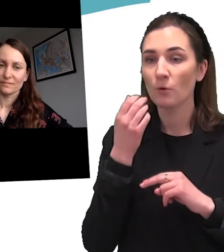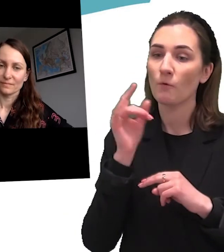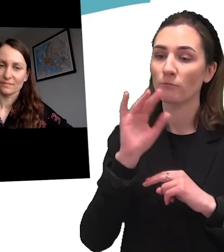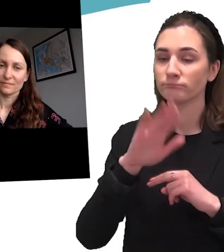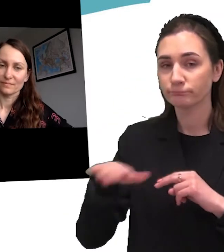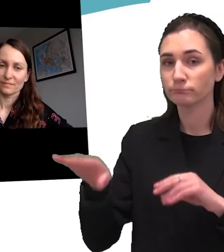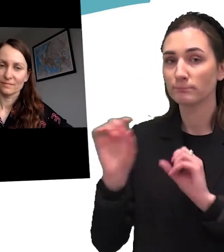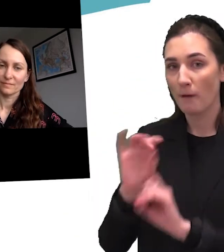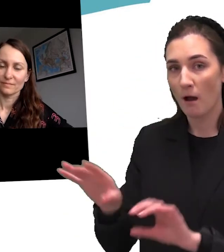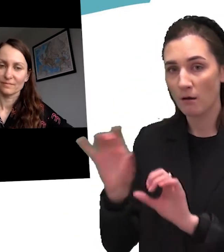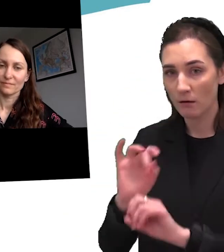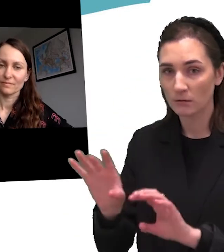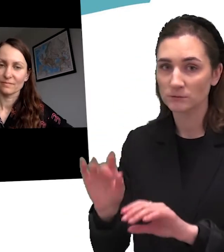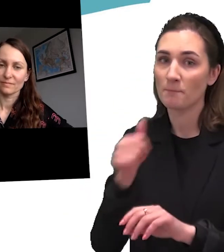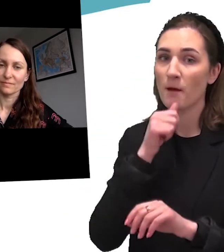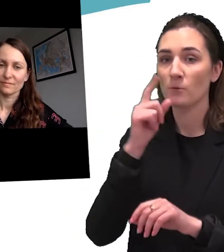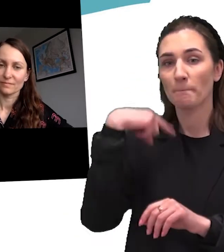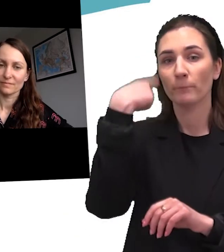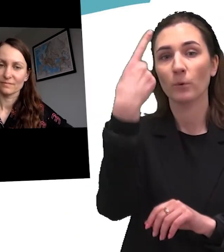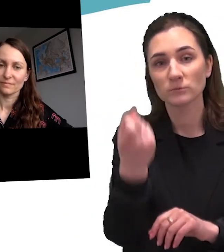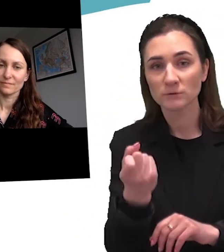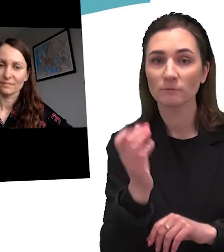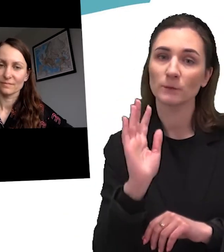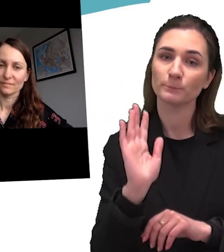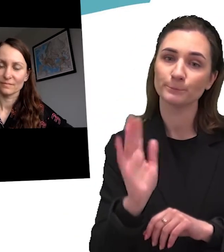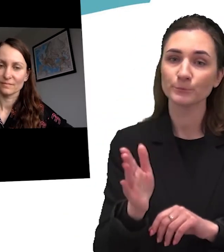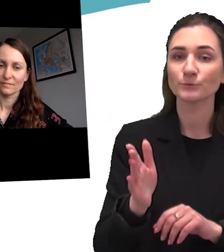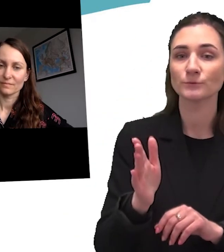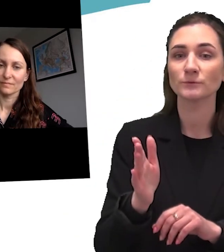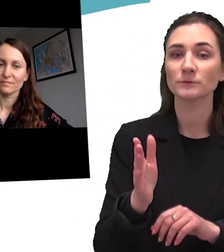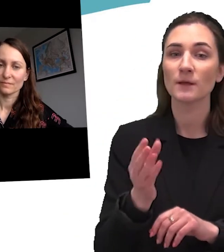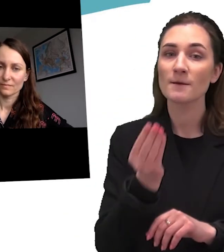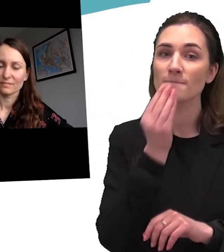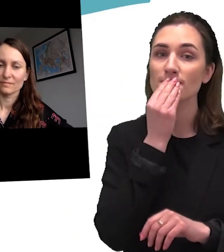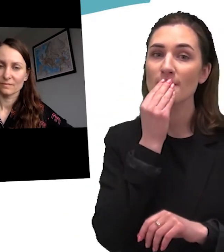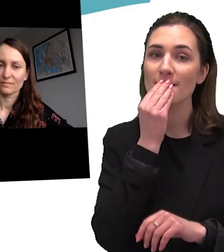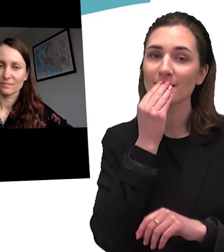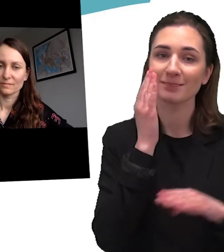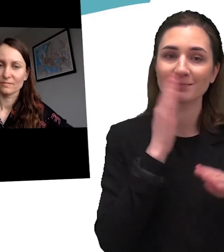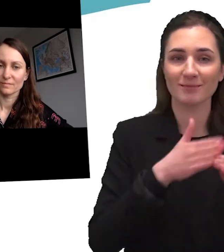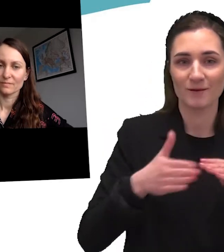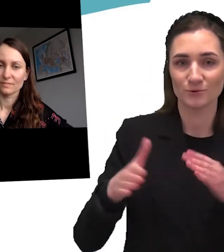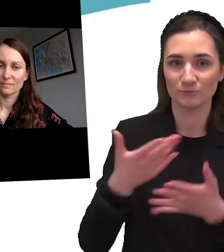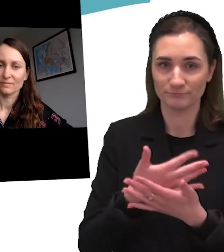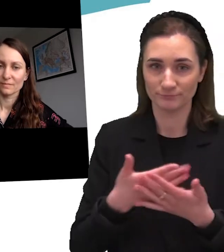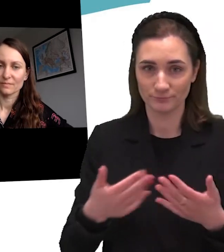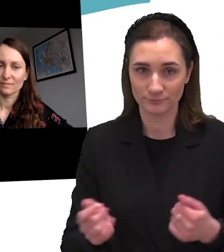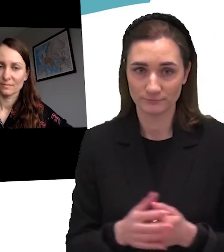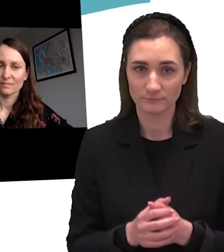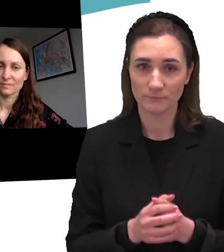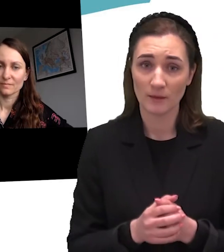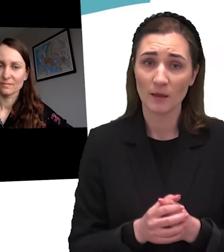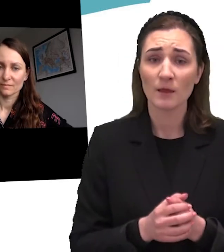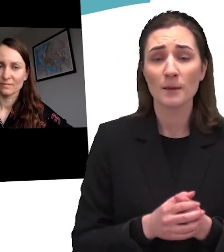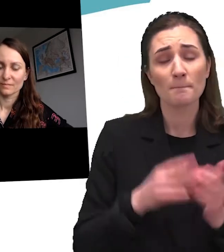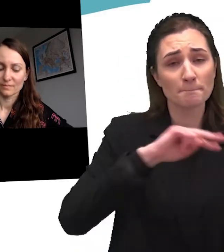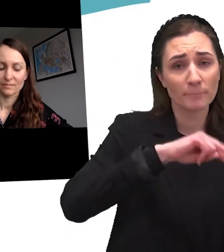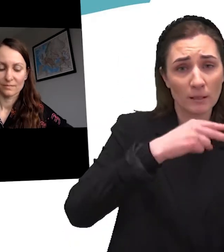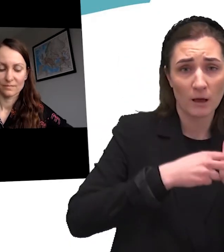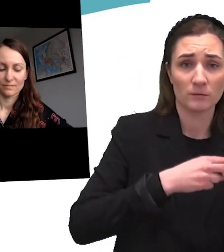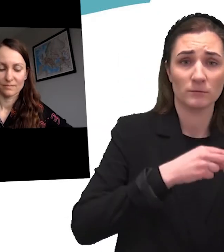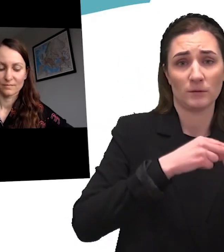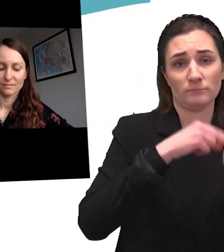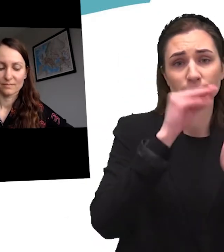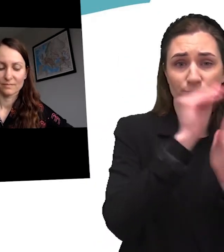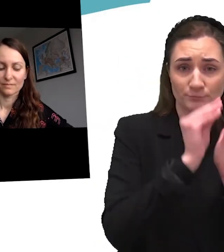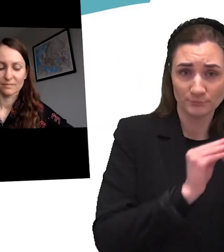pakeisti, o tada su jais pradėti šnekėti, kad tarkim jau vat, nuo kitos savaitės mes jau ten pradėsim valgyti daugiau daržovių. Tada